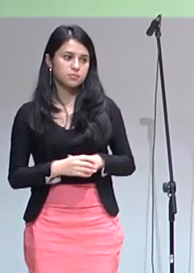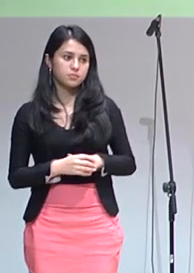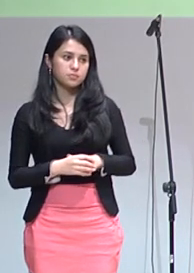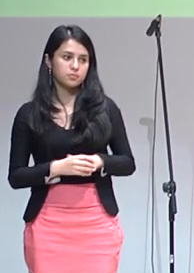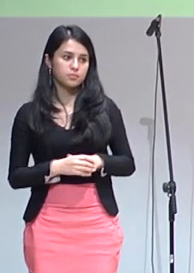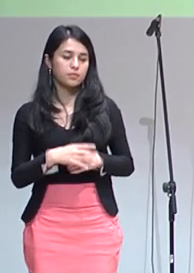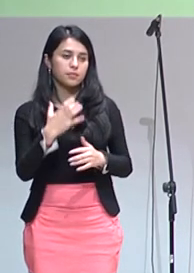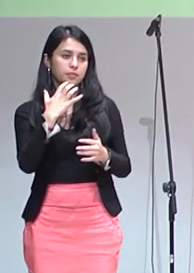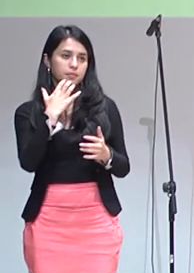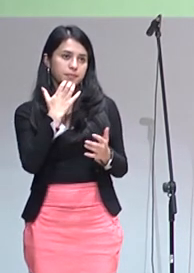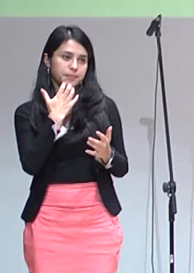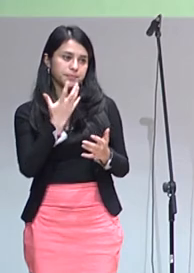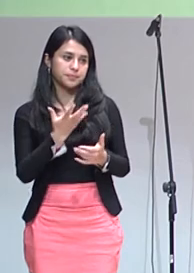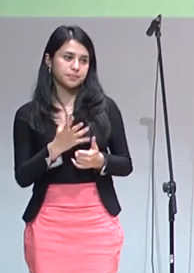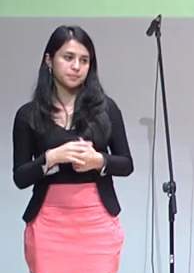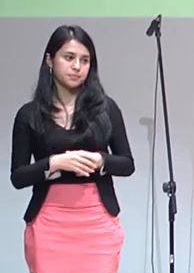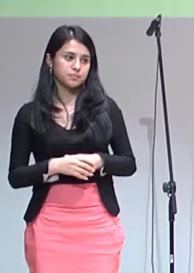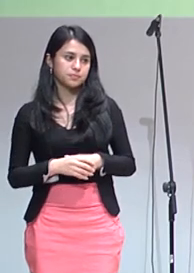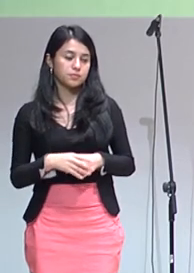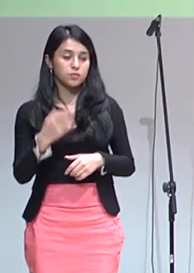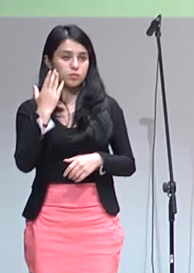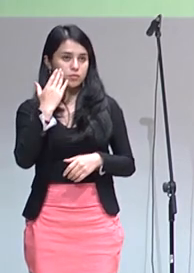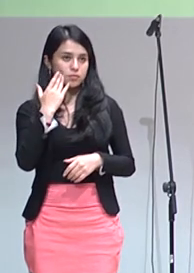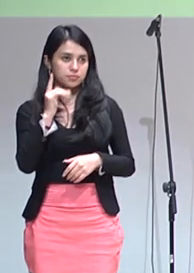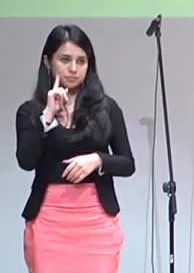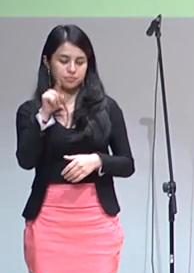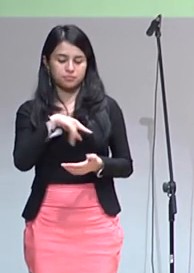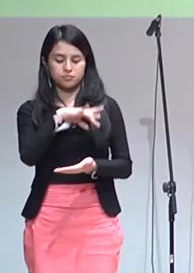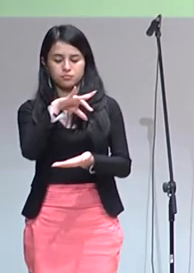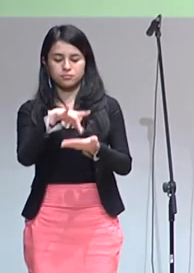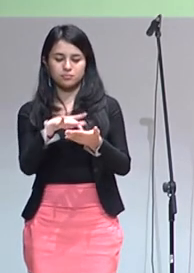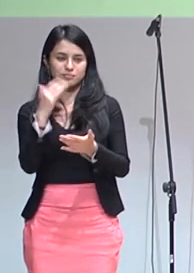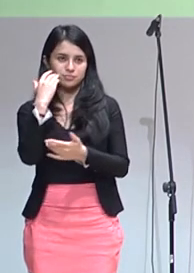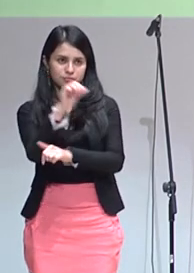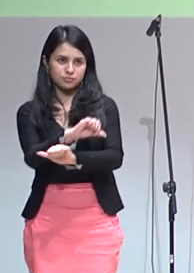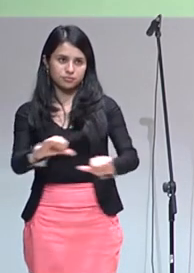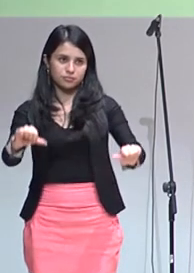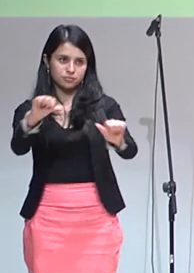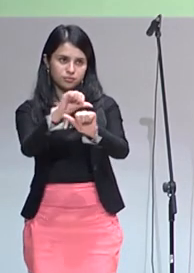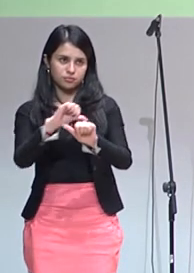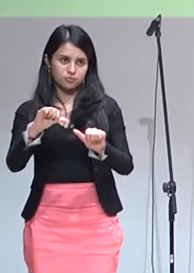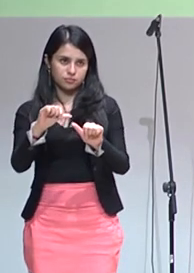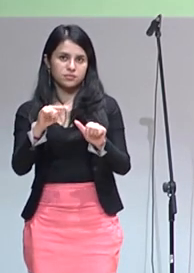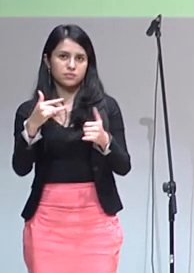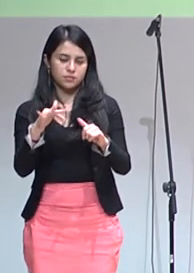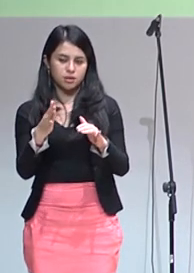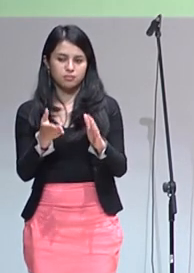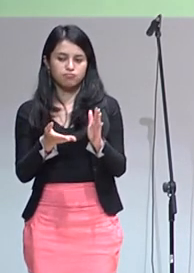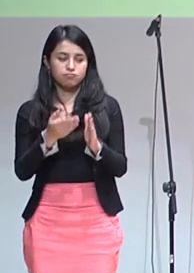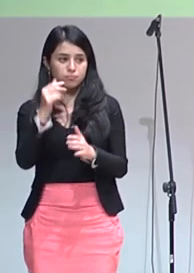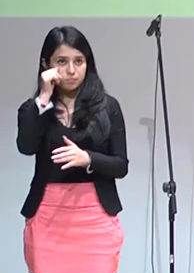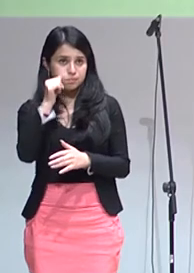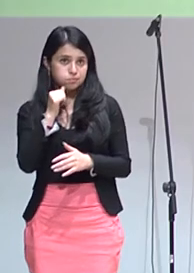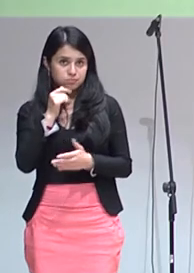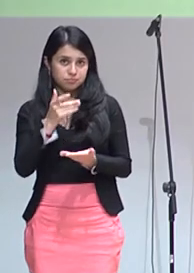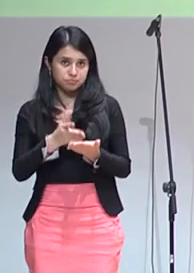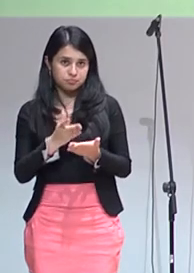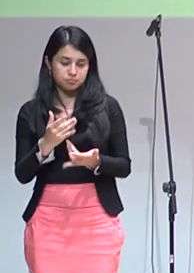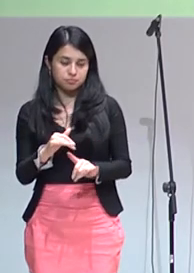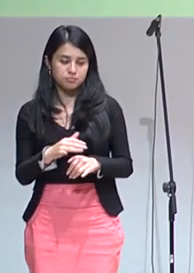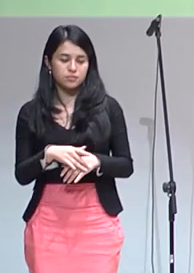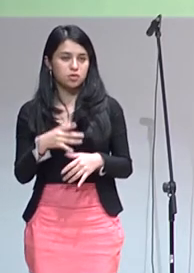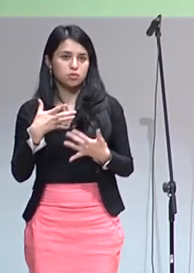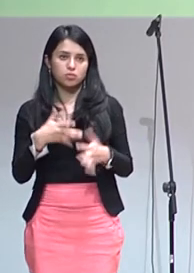y cierro. Cuando llegamos, las chicas querían era tener familia, no querían terminar